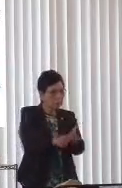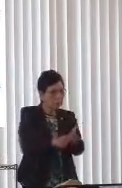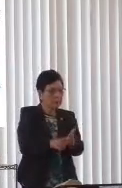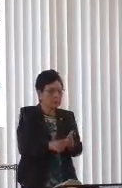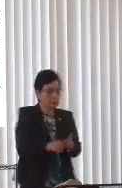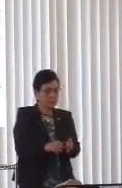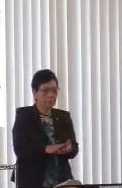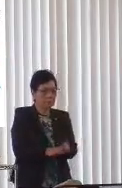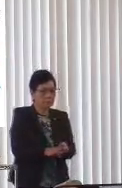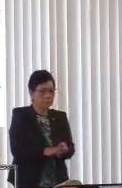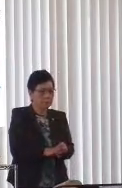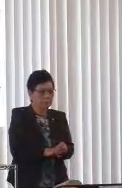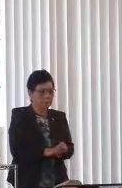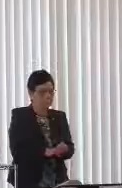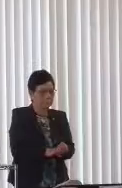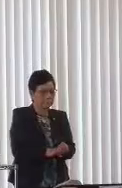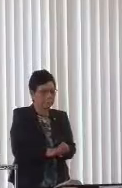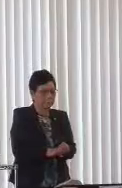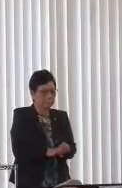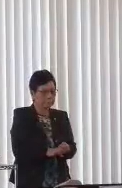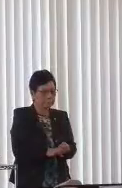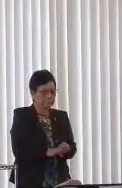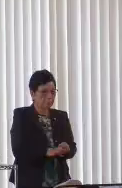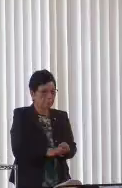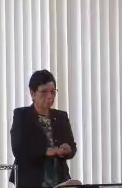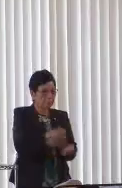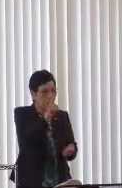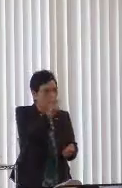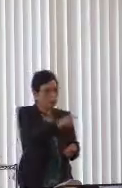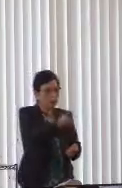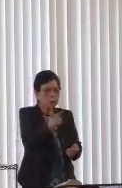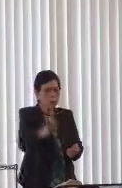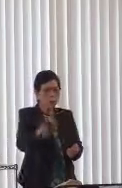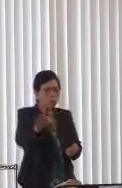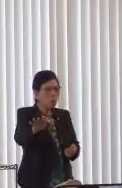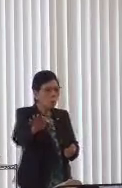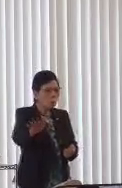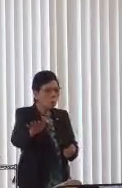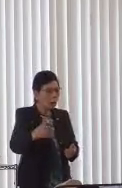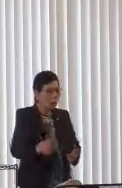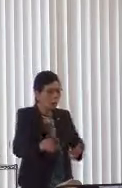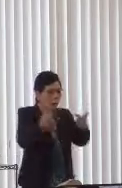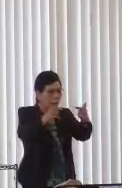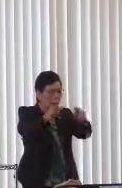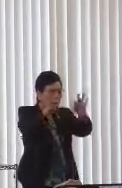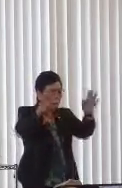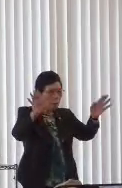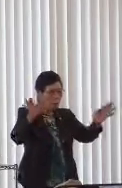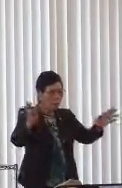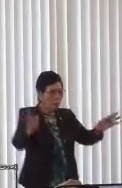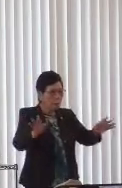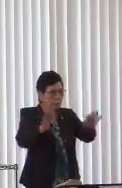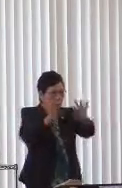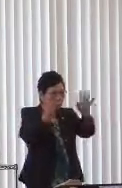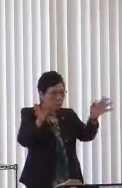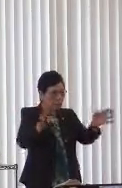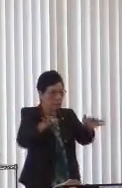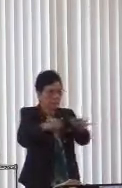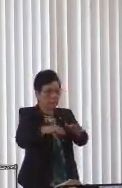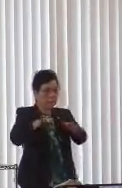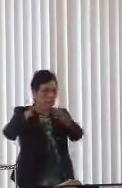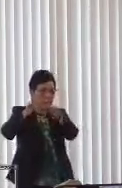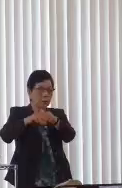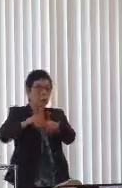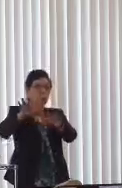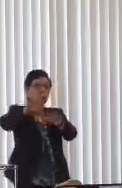読むとこう書いてあるんです。人の子は栄光に輝いて天使たちを皆従えてくるとき、